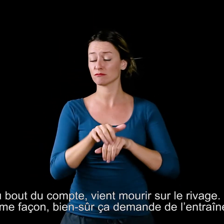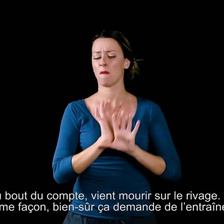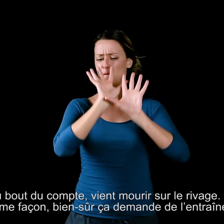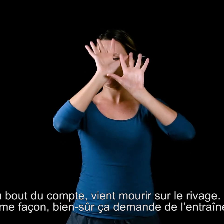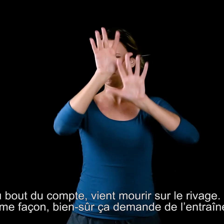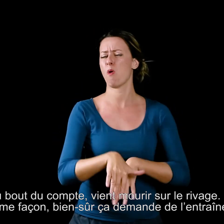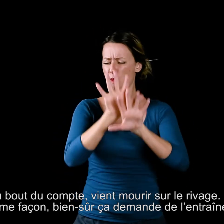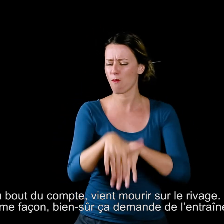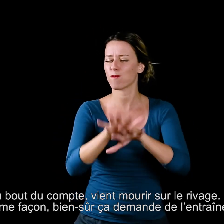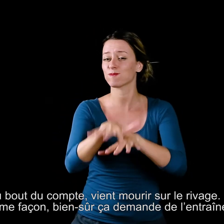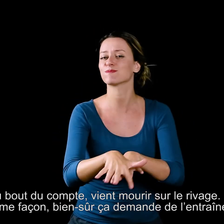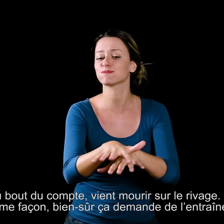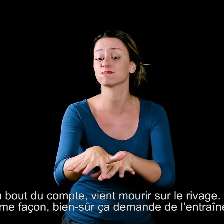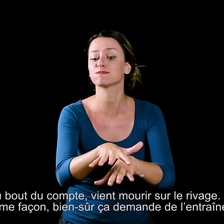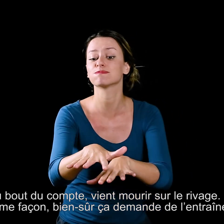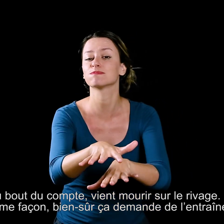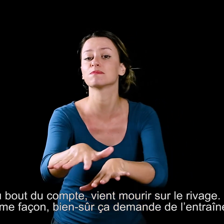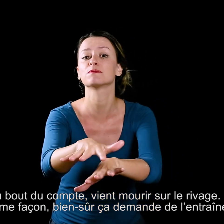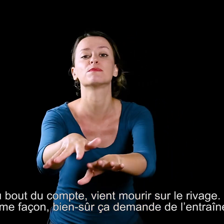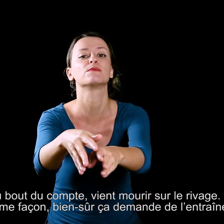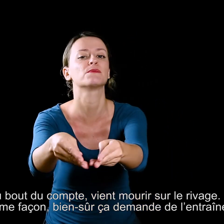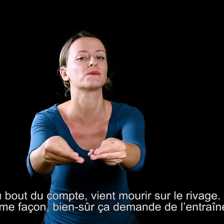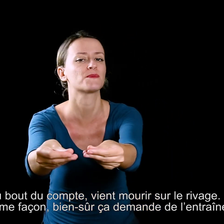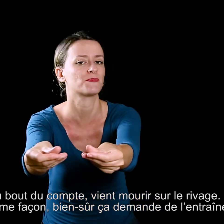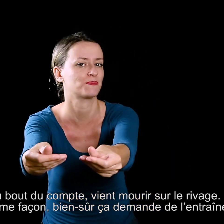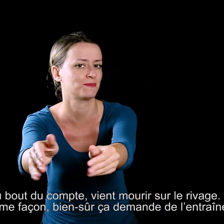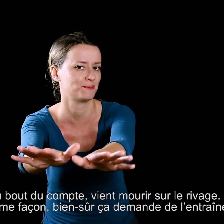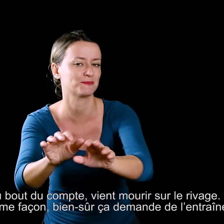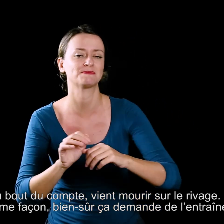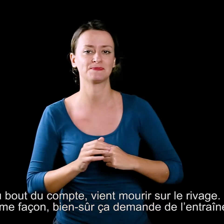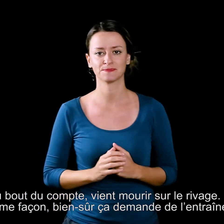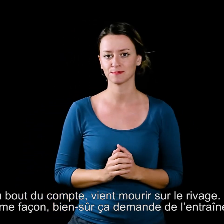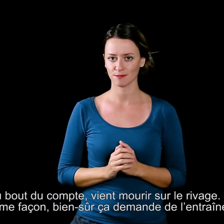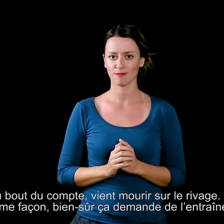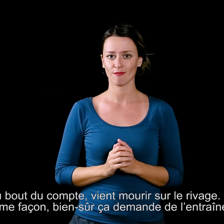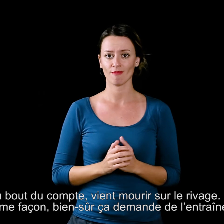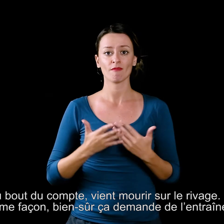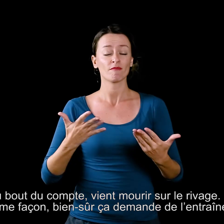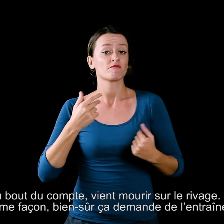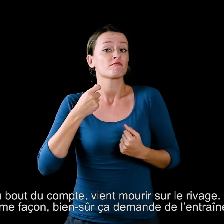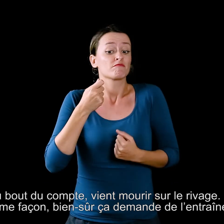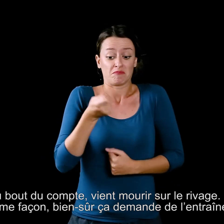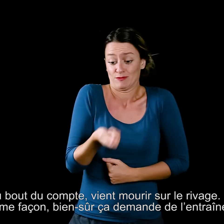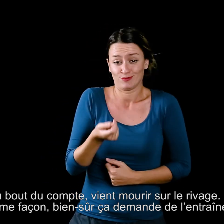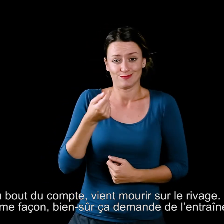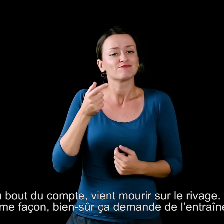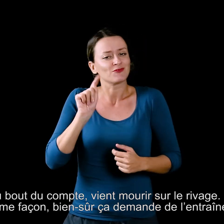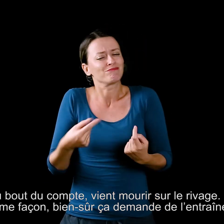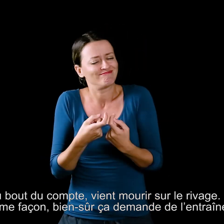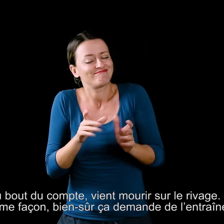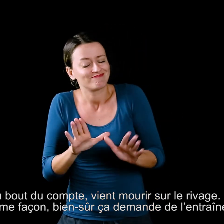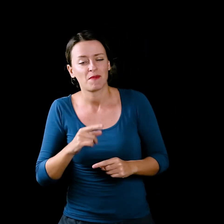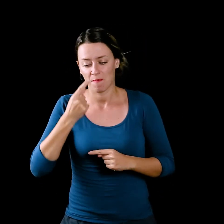entrave, au bout du compte, vient mourir sur le rivage d'elle-même. De la même façon, bien sûr ça demande de